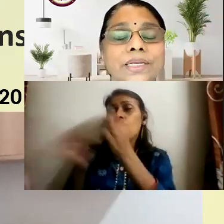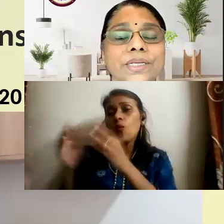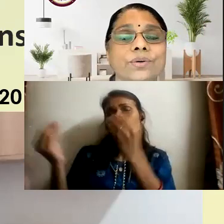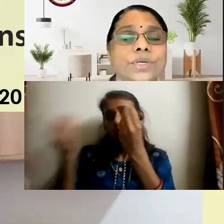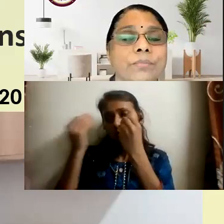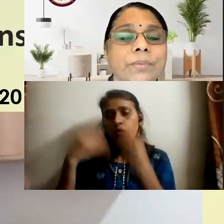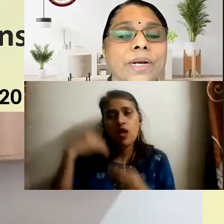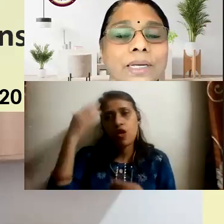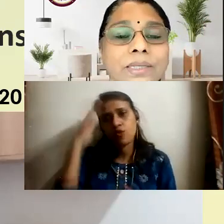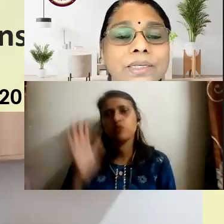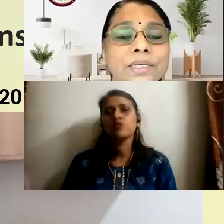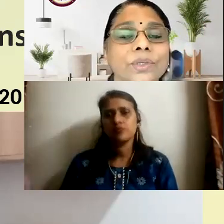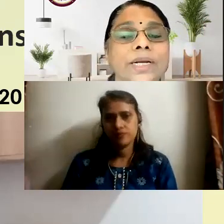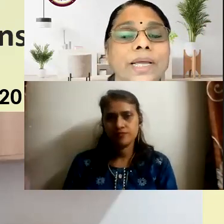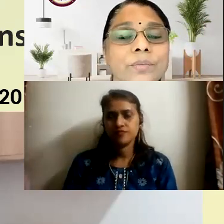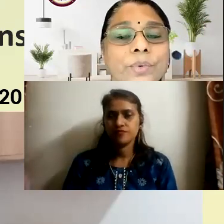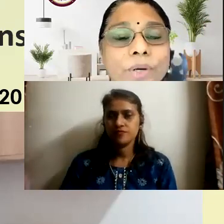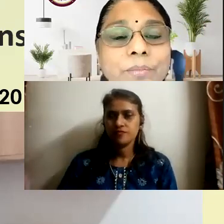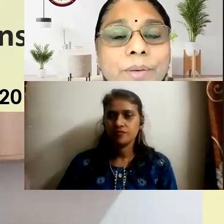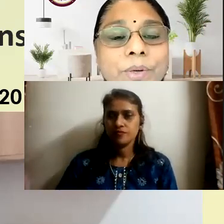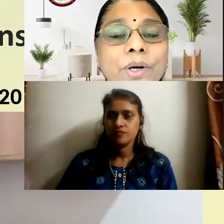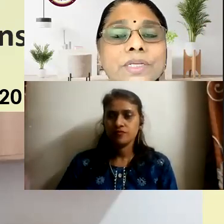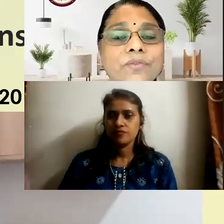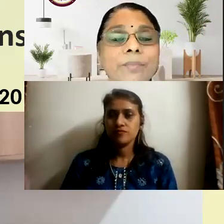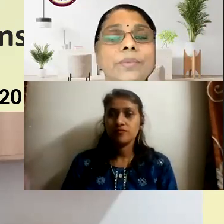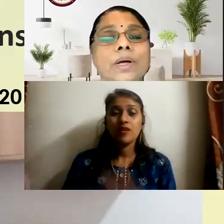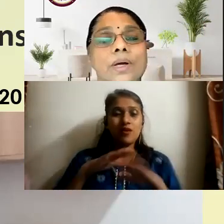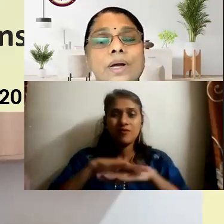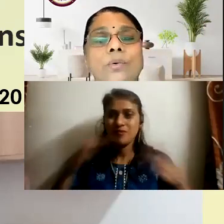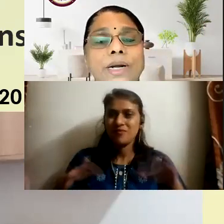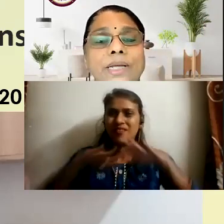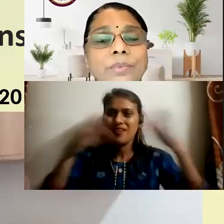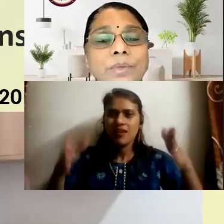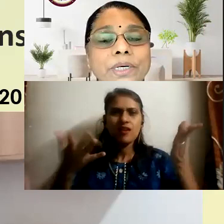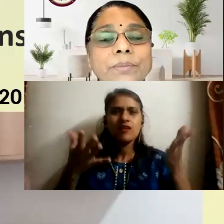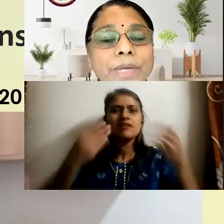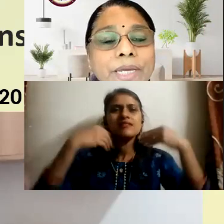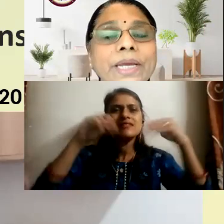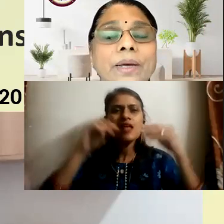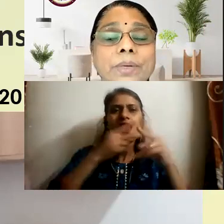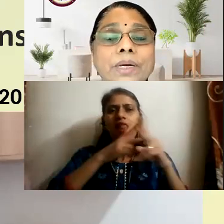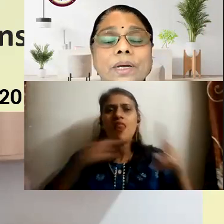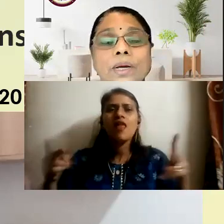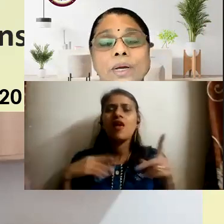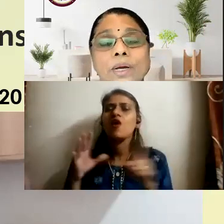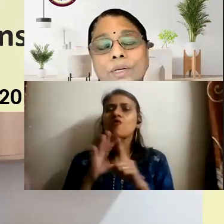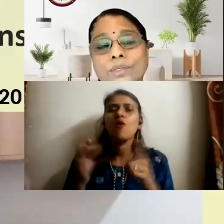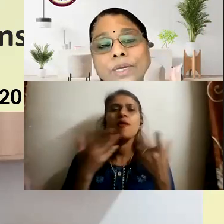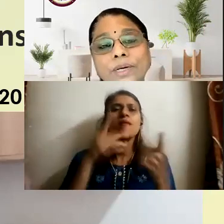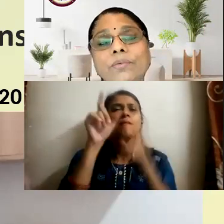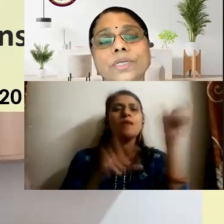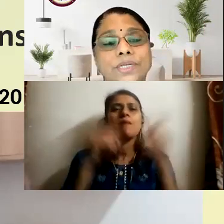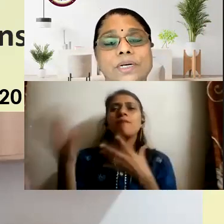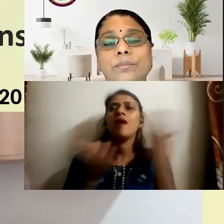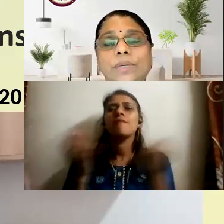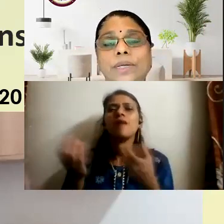के दीजिए, कुछ डब्बे बना के दीजिए, सो दैट आई कैन प्रोटेक्ट माय प्रोडक्ट्स फ्रॉम काउ एंड अदर पीपल पिकिंग इट अप. सो हियर